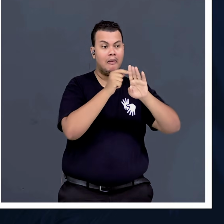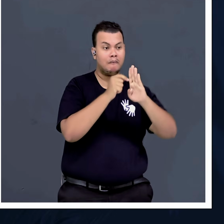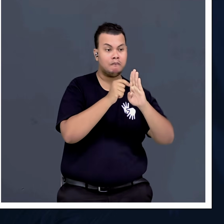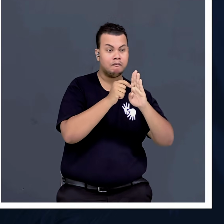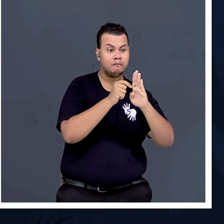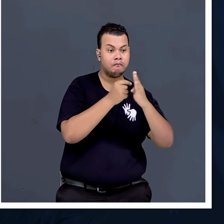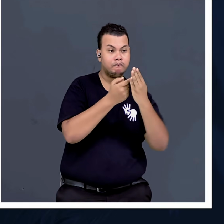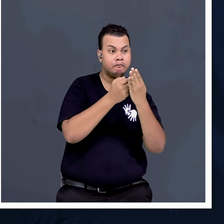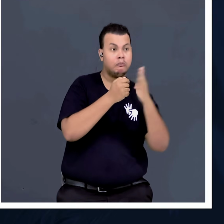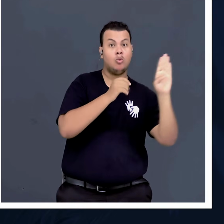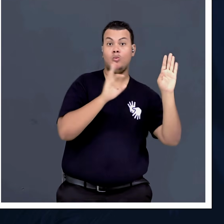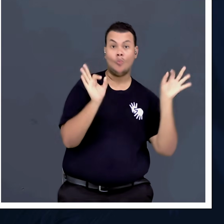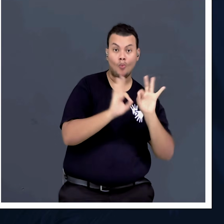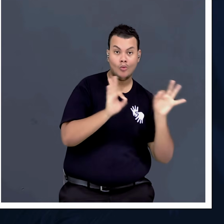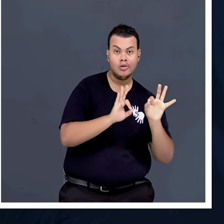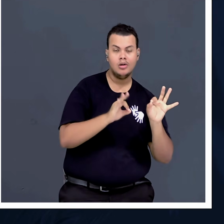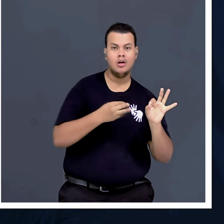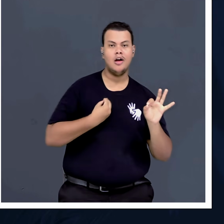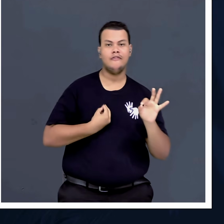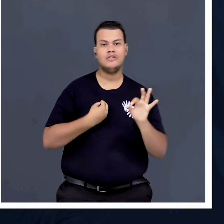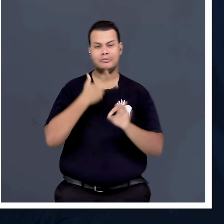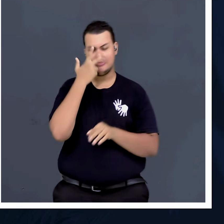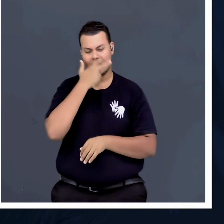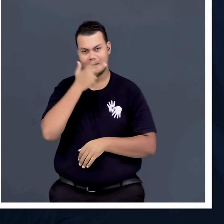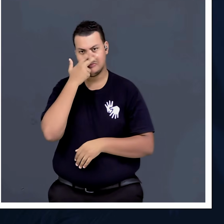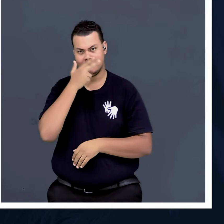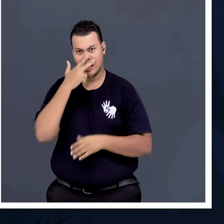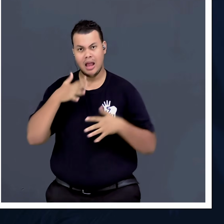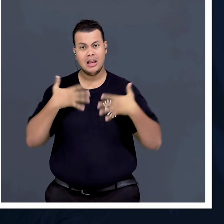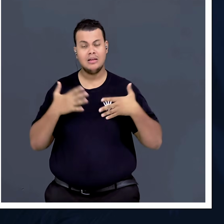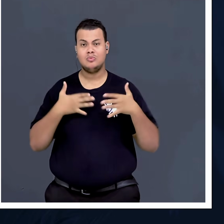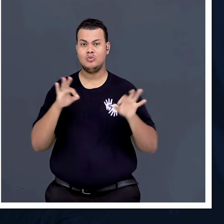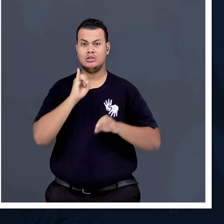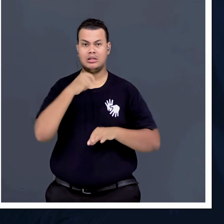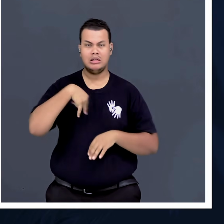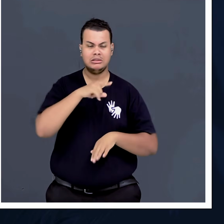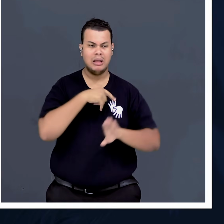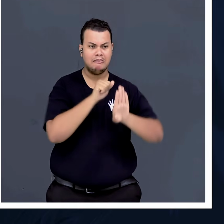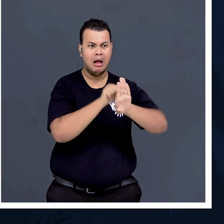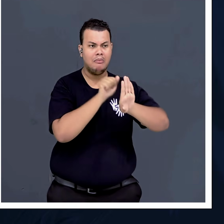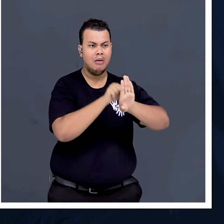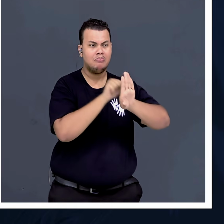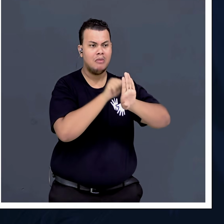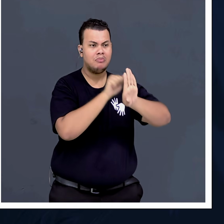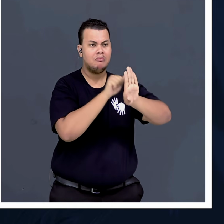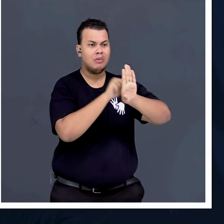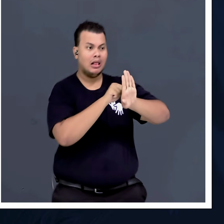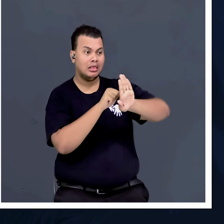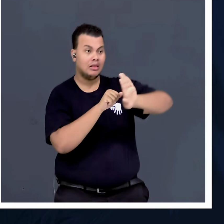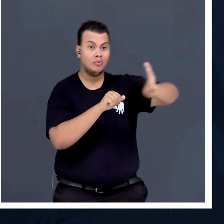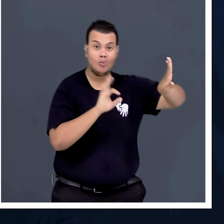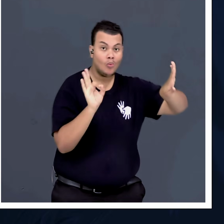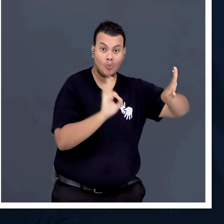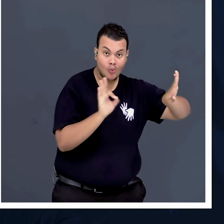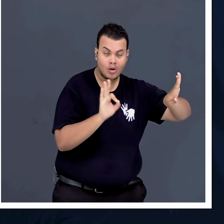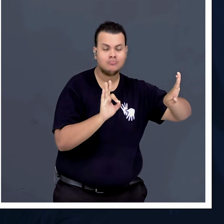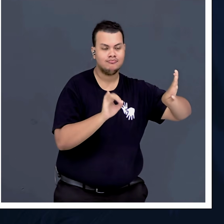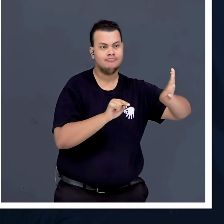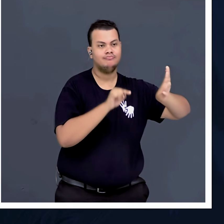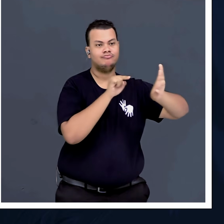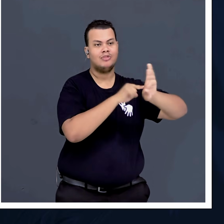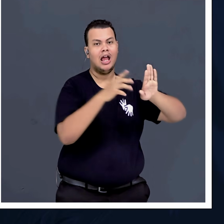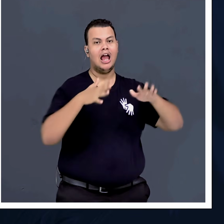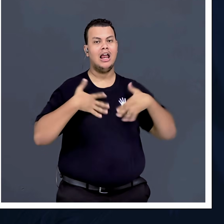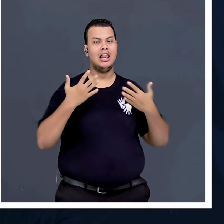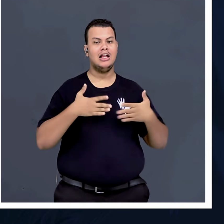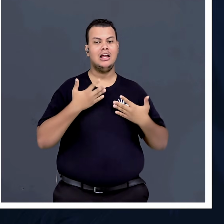dificilmente manteremos uma vida de alegria. Se a gente bate, a porta não é aberta, dificilmente a